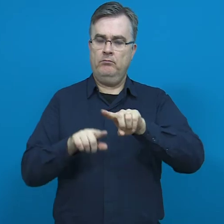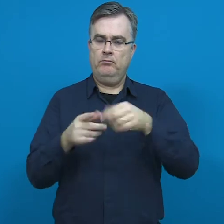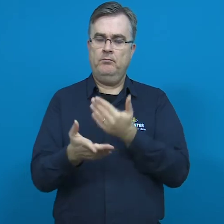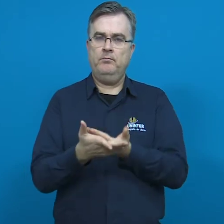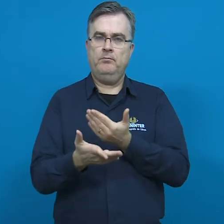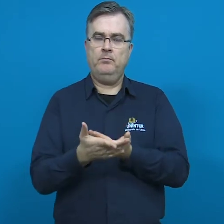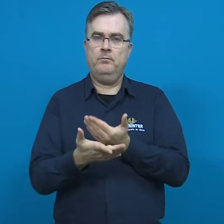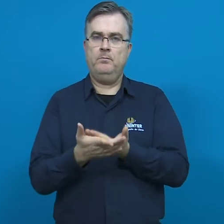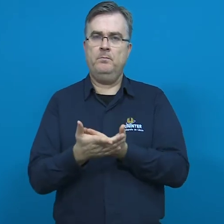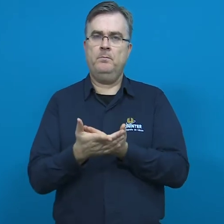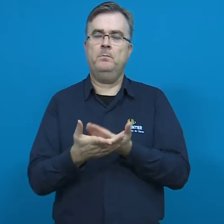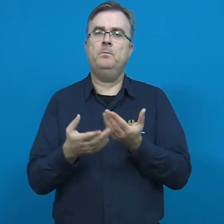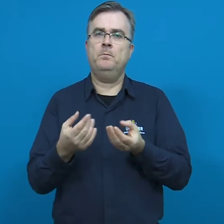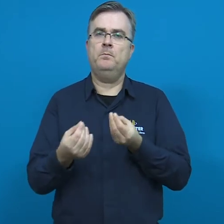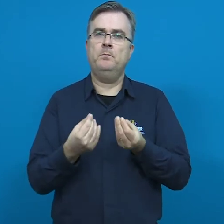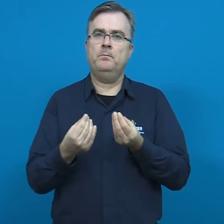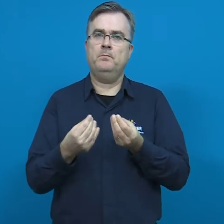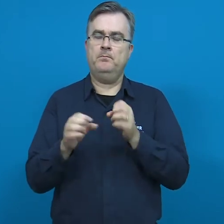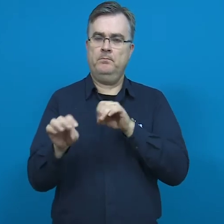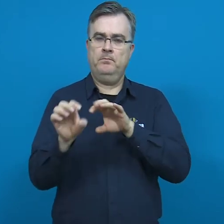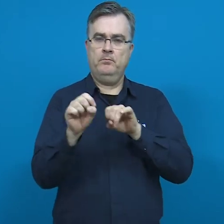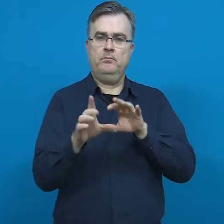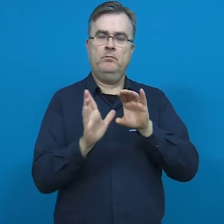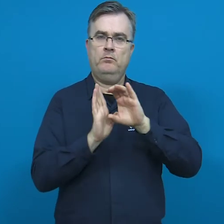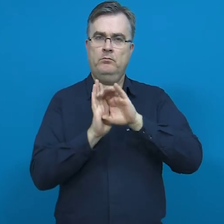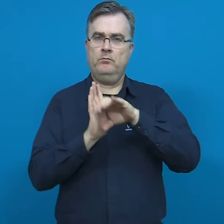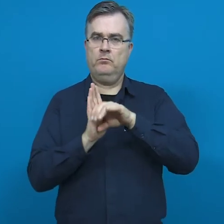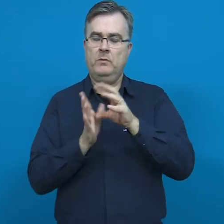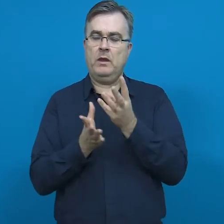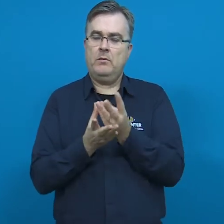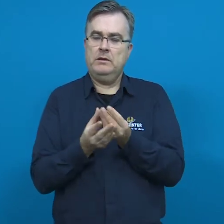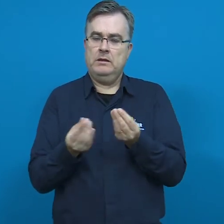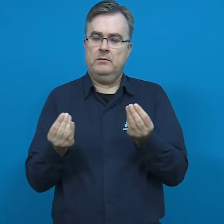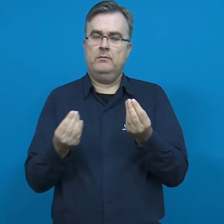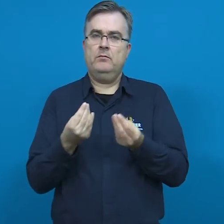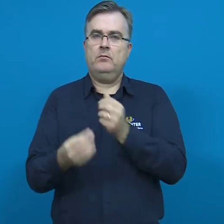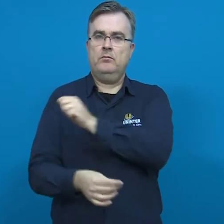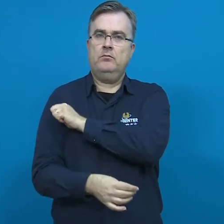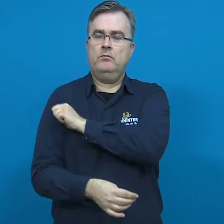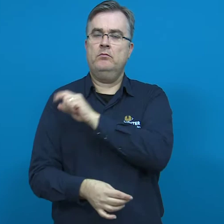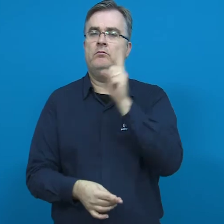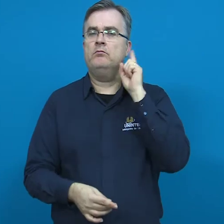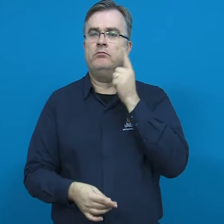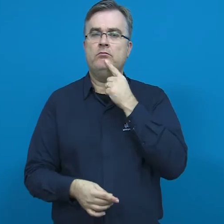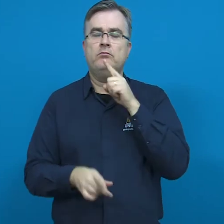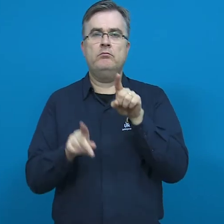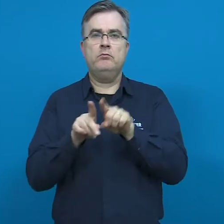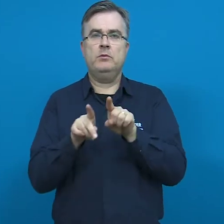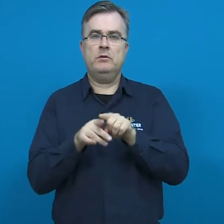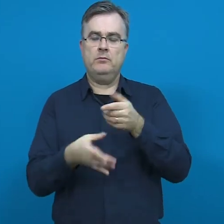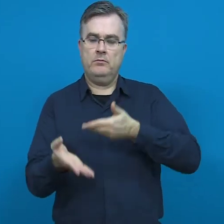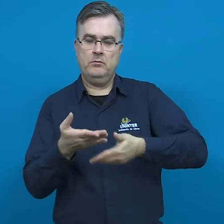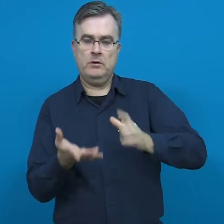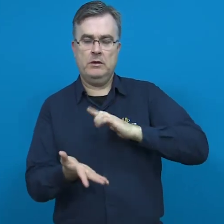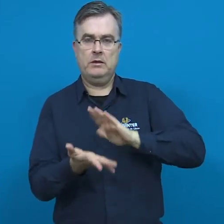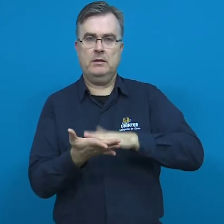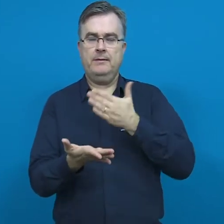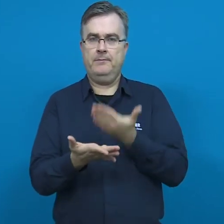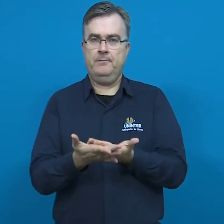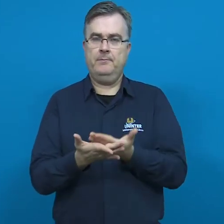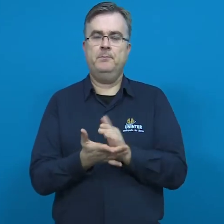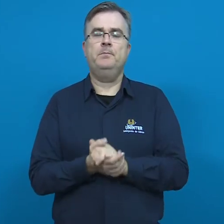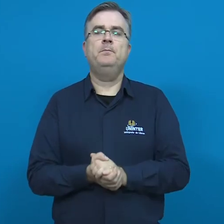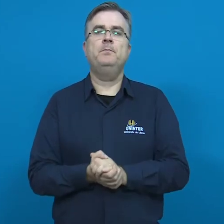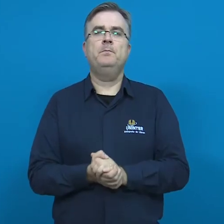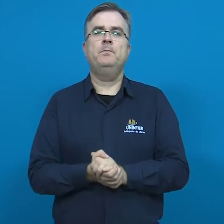professor pode usar em sala de aula para estar ensinando conceitos abstratos para um aluno surdo, mesmo tendo a mediação